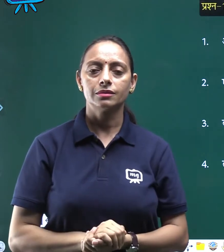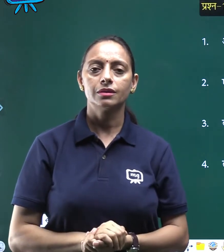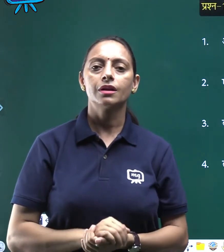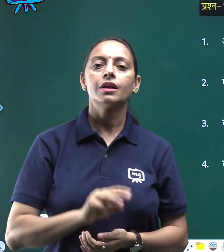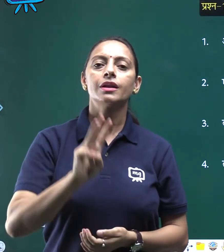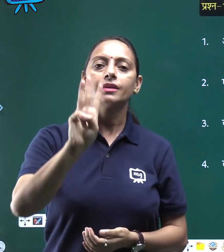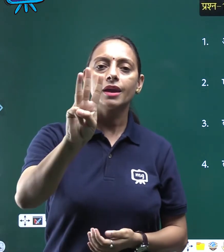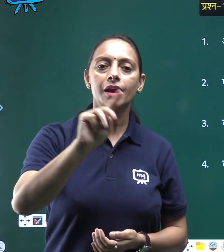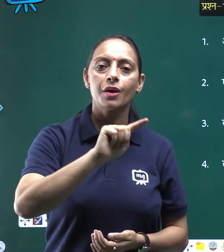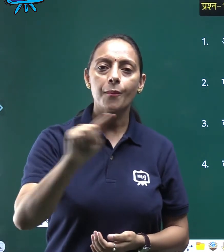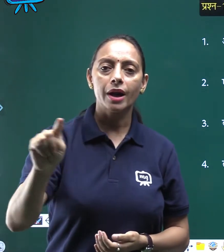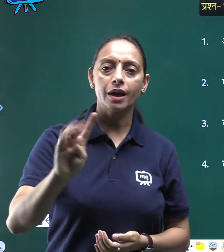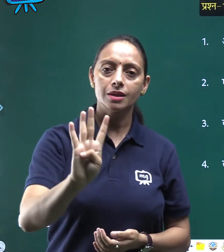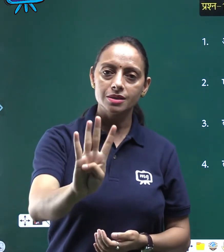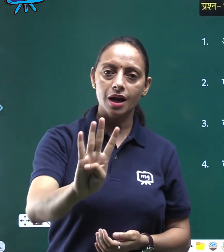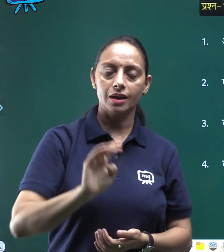3/4।